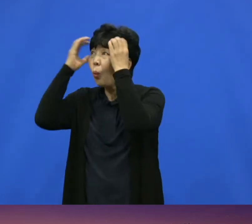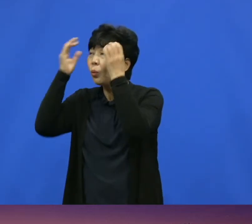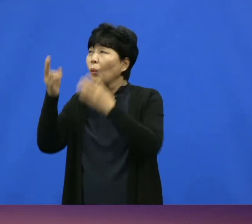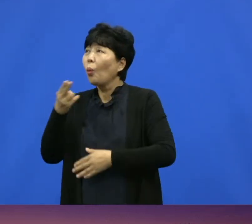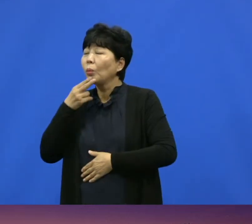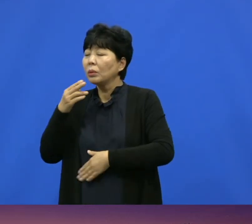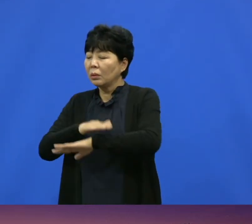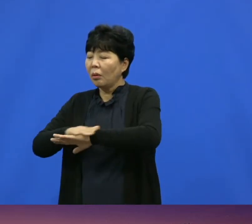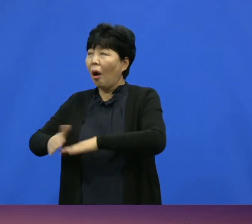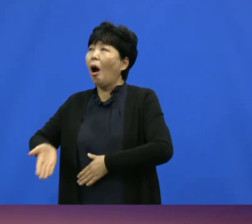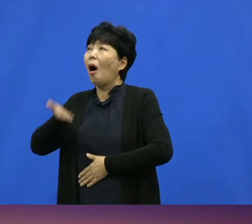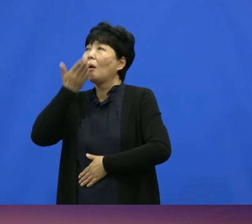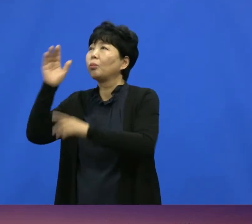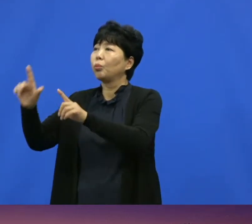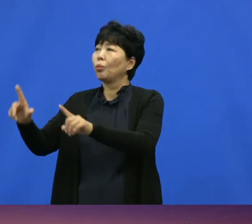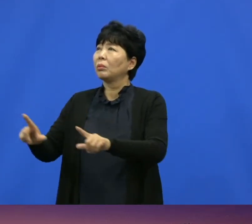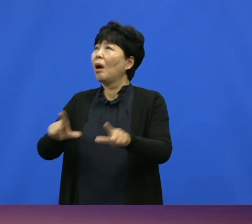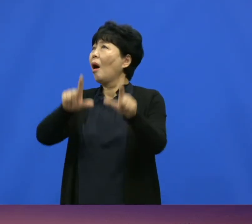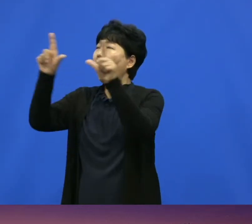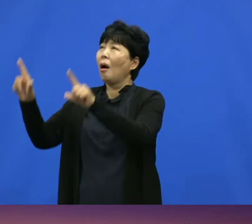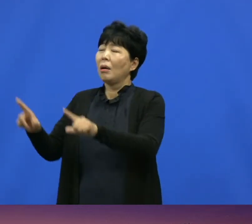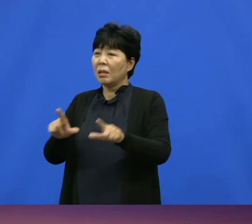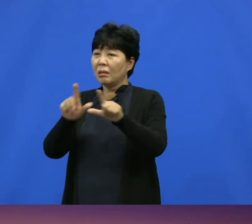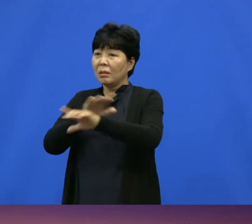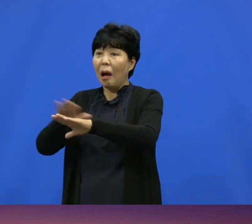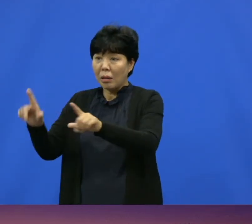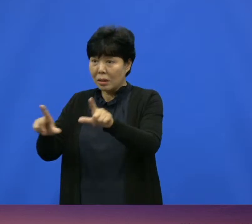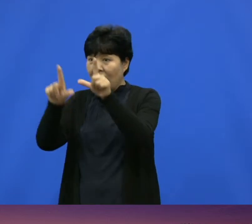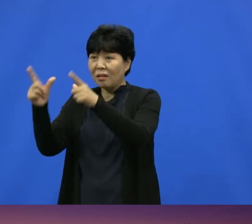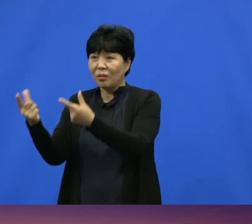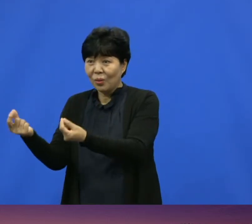잘 살고 뭐 모든 걸 다 갖추고 살고